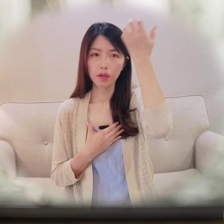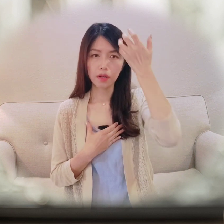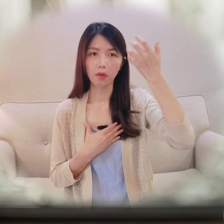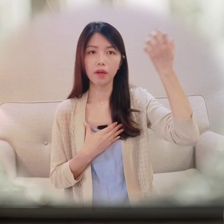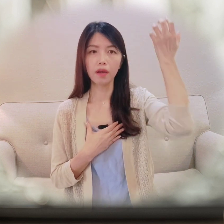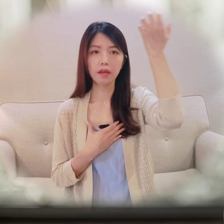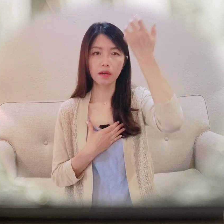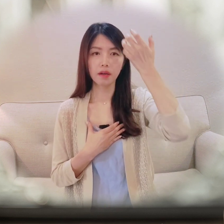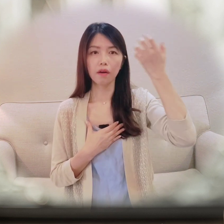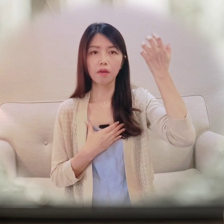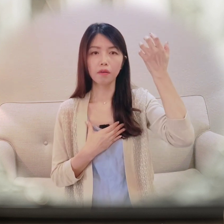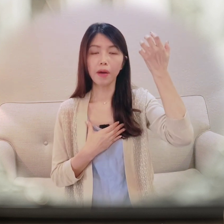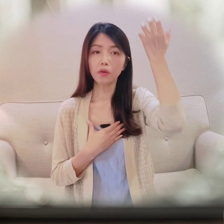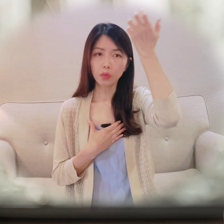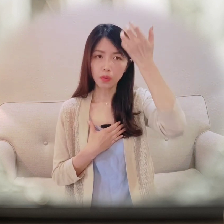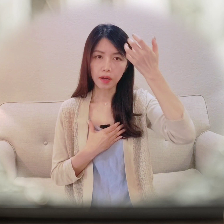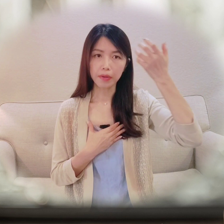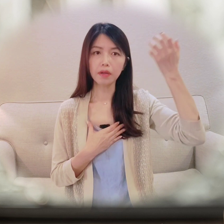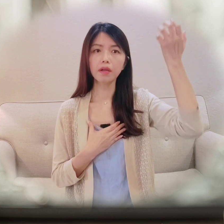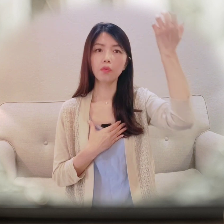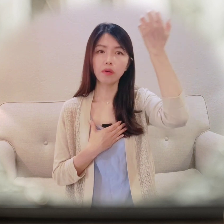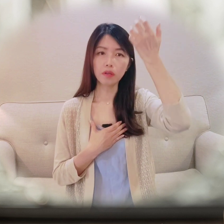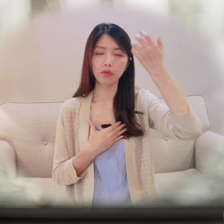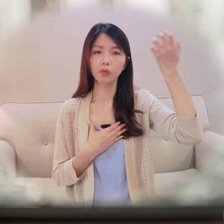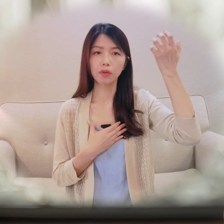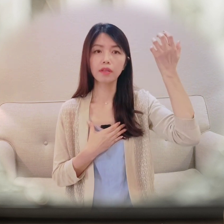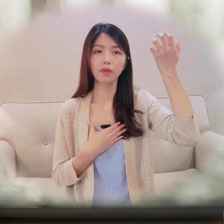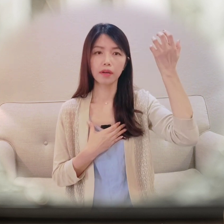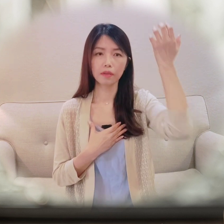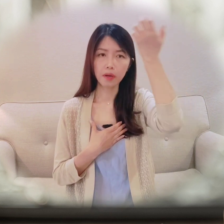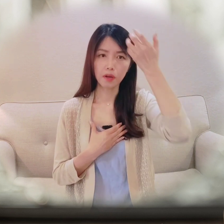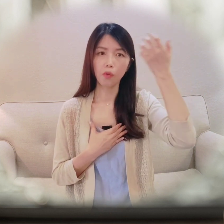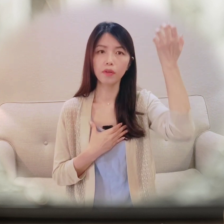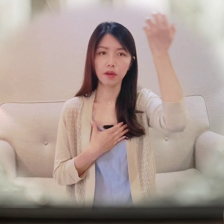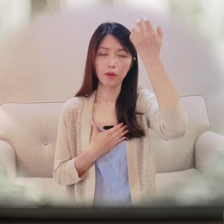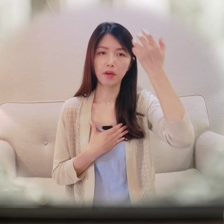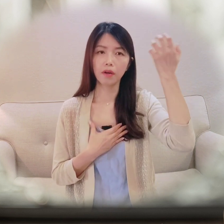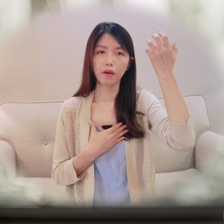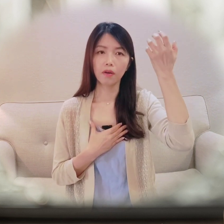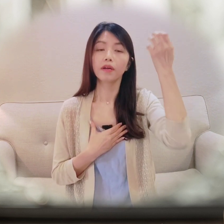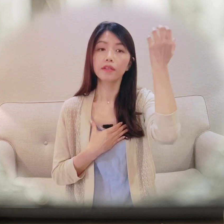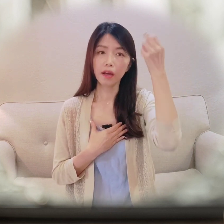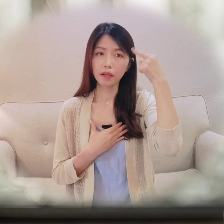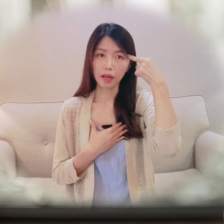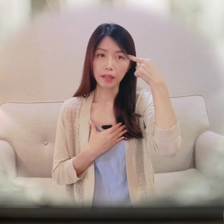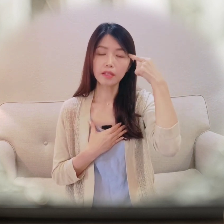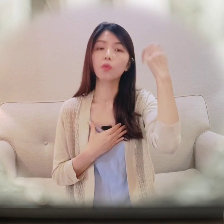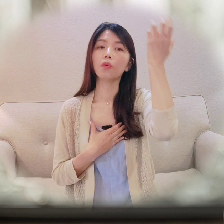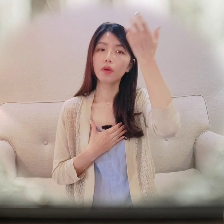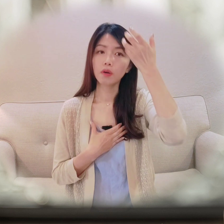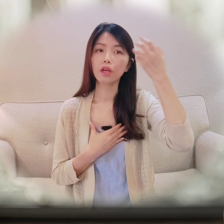주시고요. 이렇게 밖으로 동그라미를 원을 2개 정도 그린다고 생각하시면 영혼이에요. 그냥